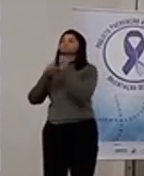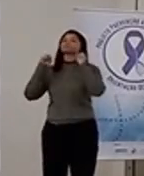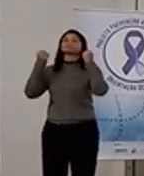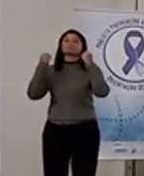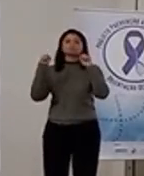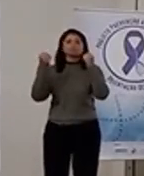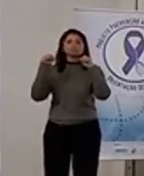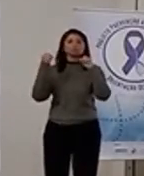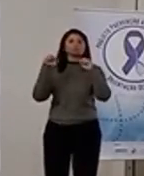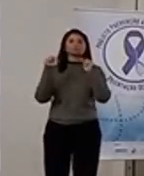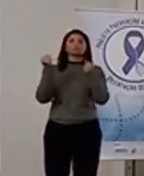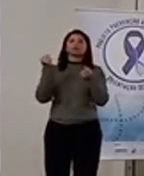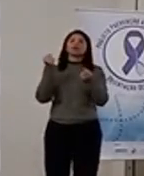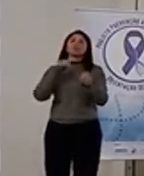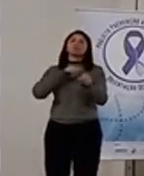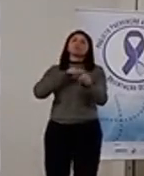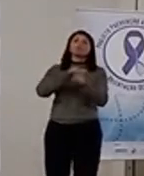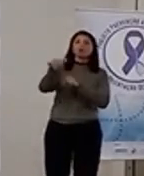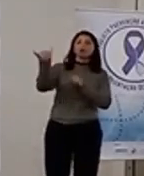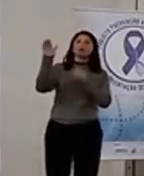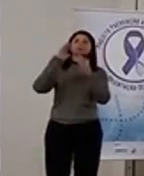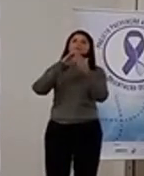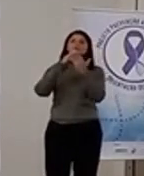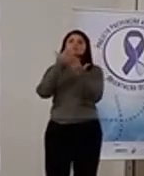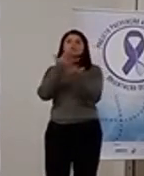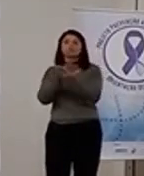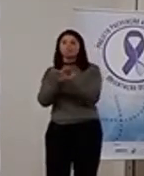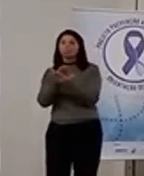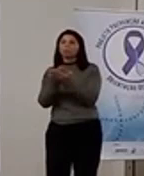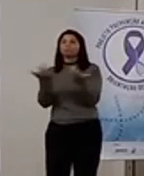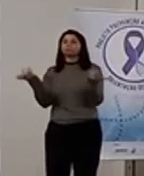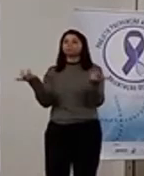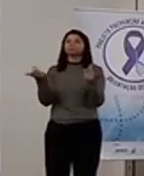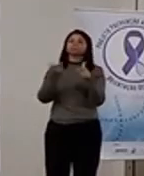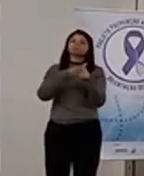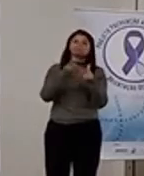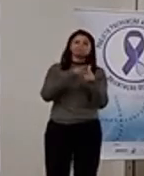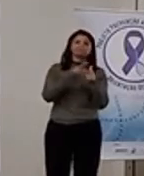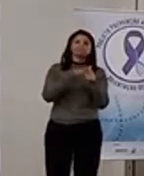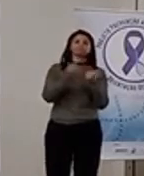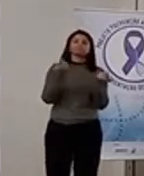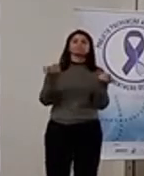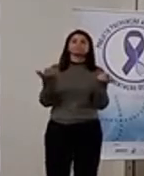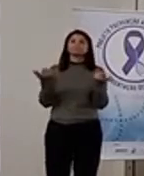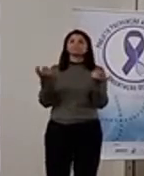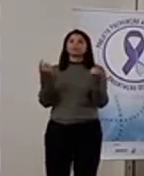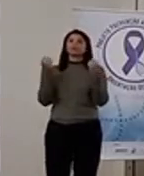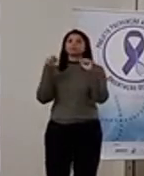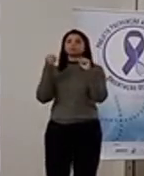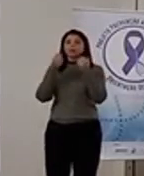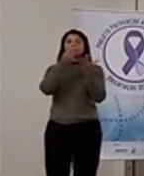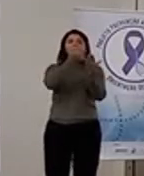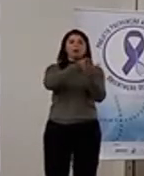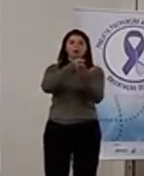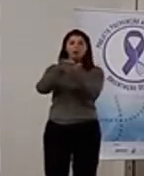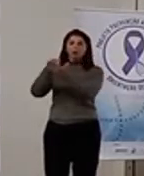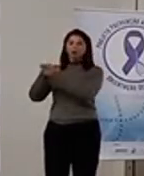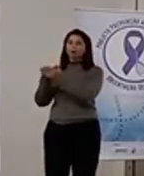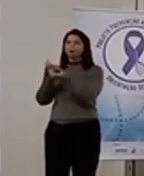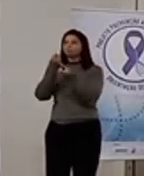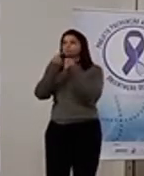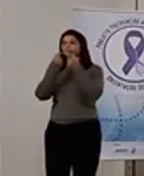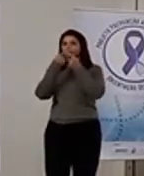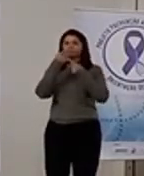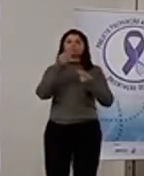na escola. Muitas famílias entram em dívidas para poder pagar as várias terapias que a criança faz, os vários medicamentos. Isso quando